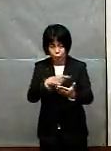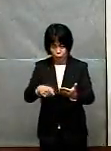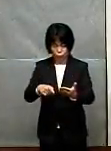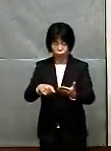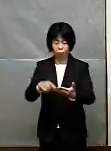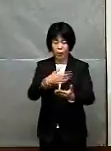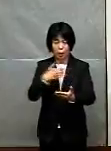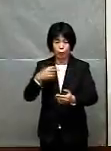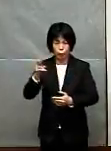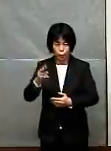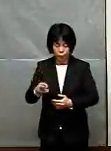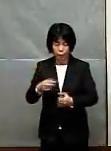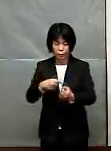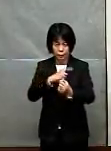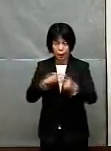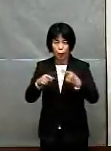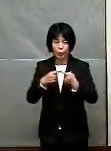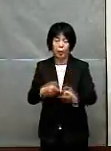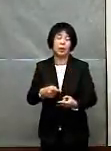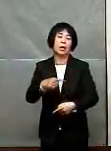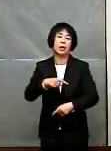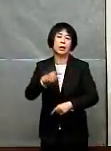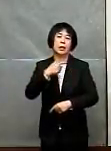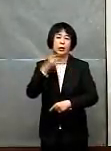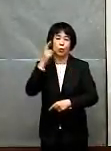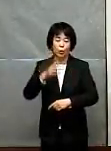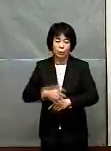を、力を入れていきたいと思います。